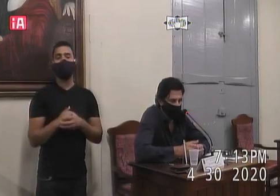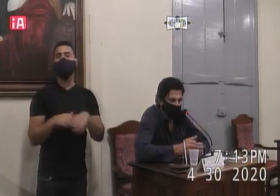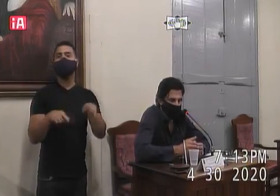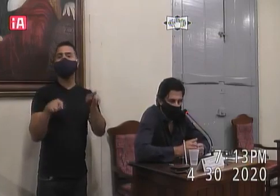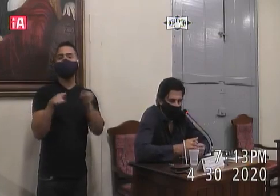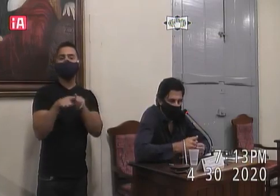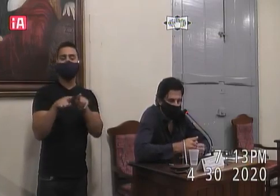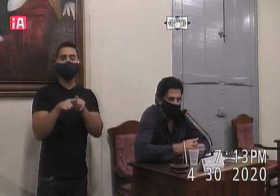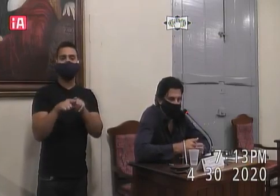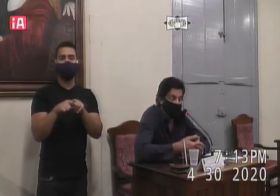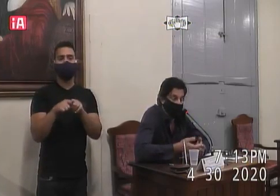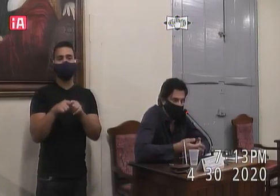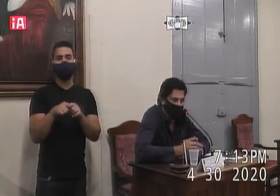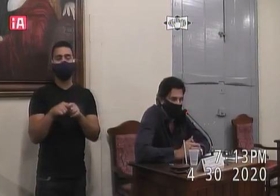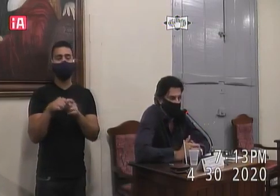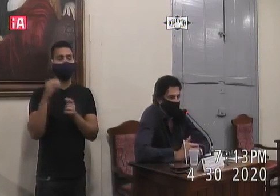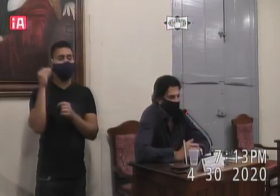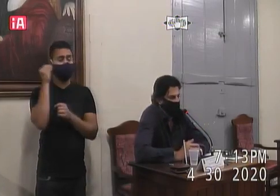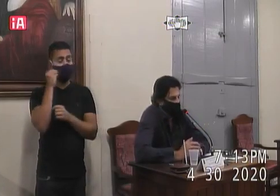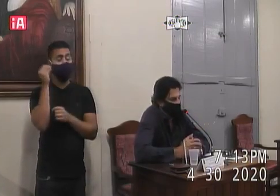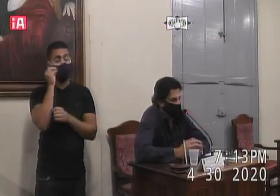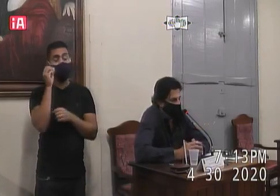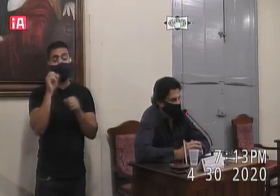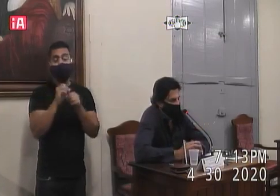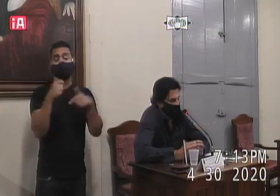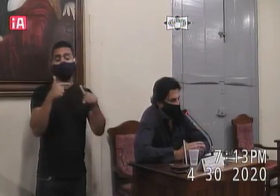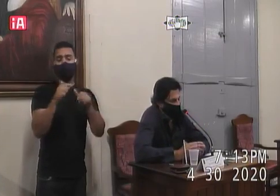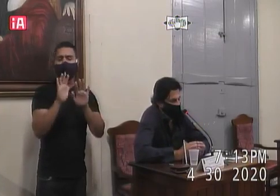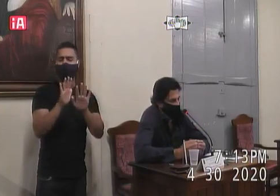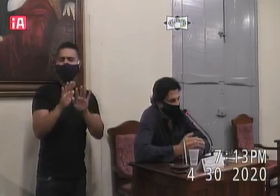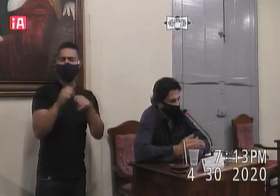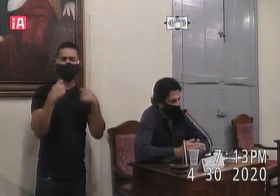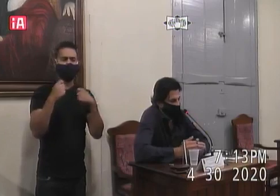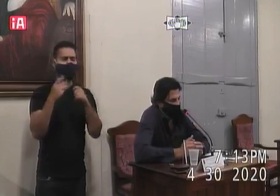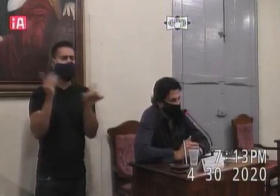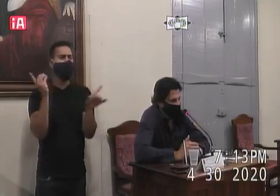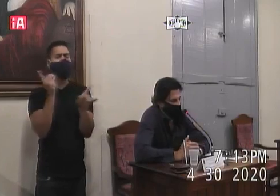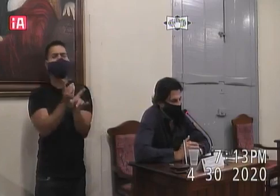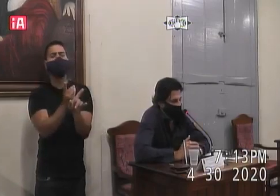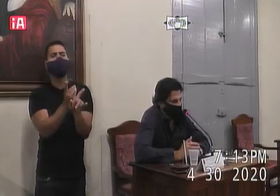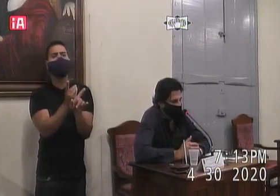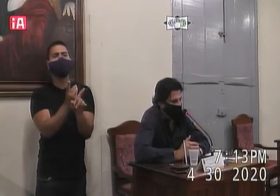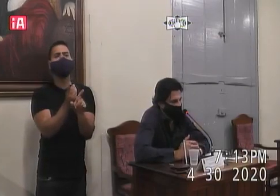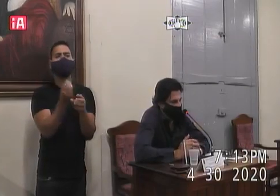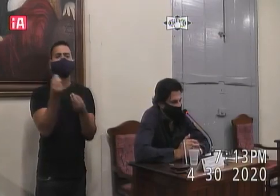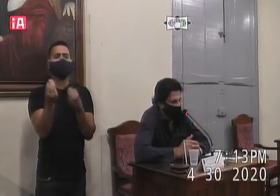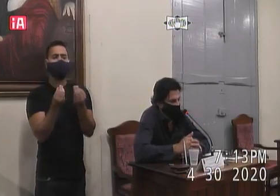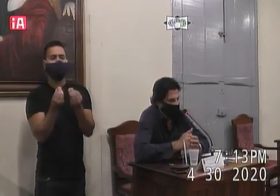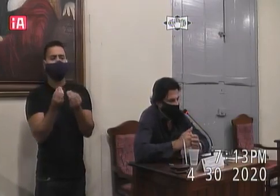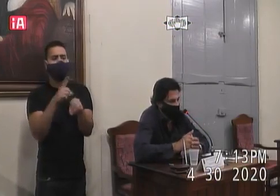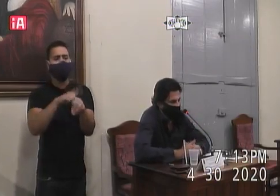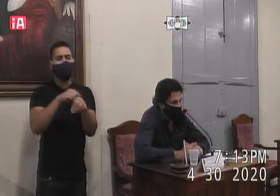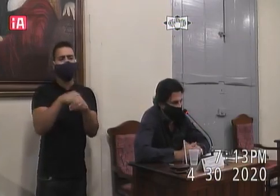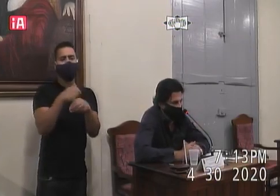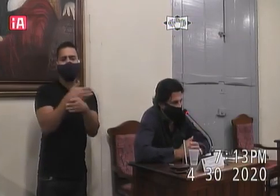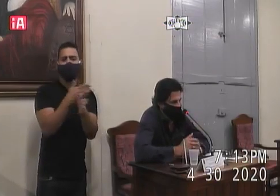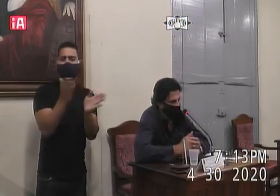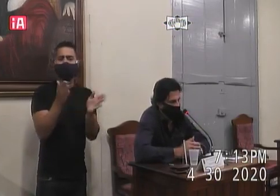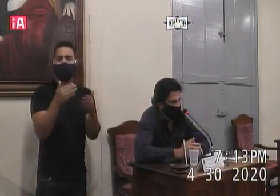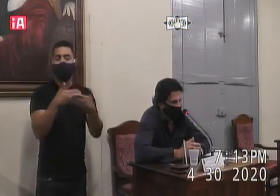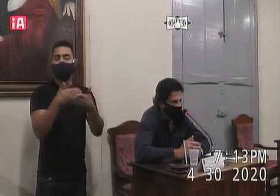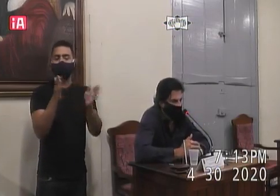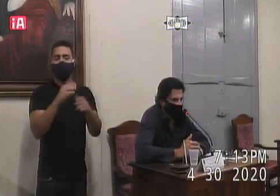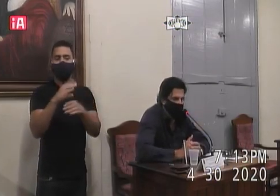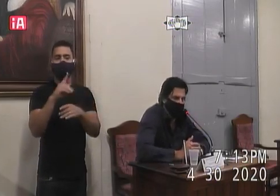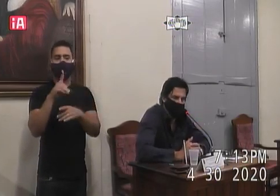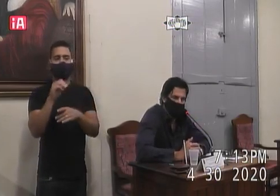estão fazendo o que podem, mas tinham que achar uma flexibilização de horário, começar a abrir mais cedo e